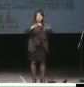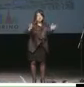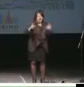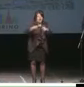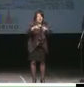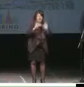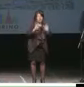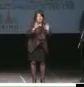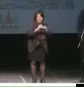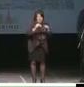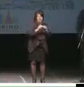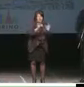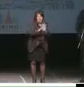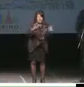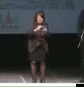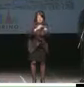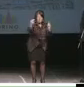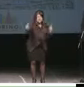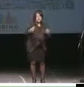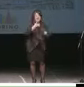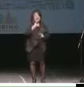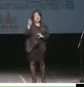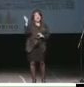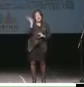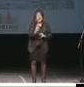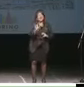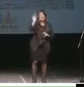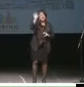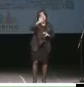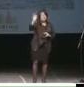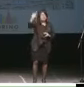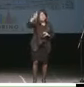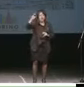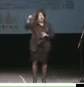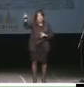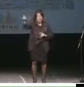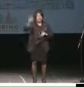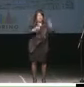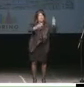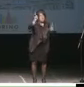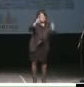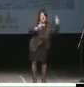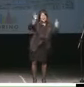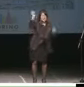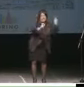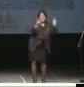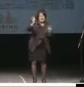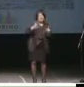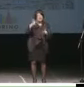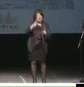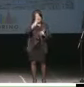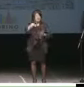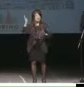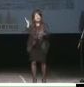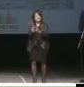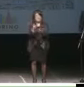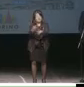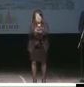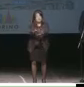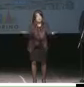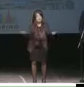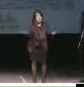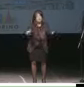dalla Liguria e dall'Emilia Romagna prendono il treno per venirci a trovare questo ci permetterà di rivoluzionare